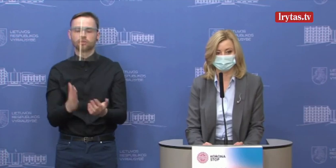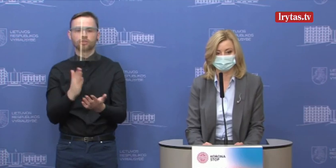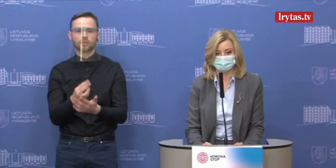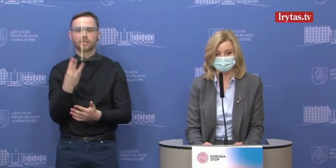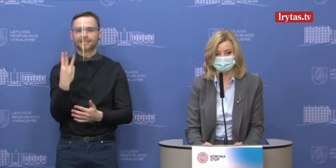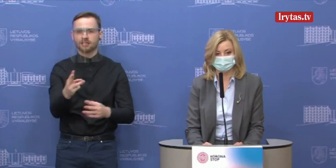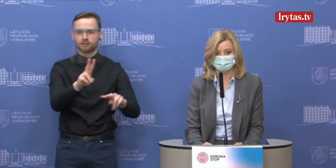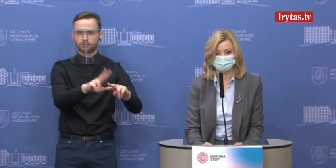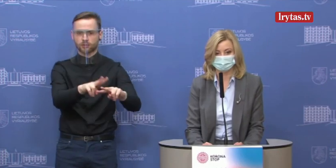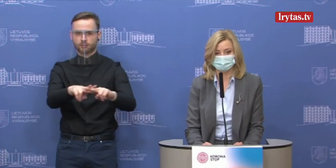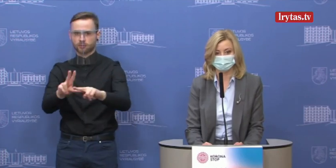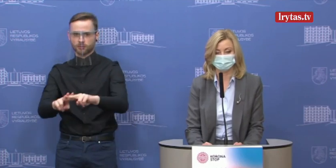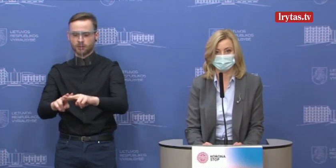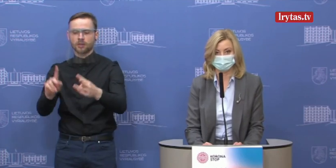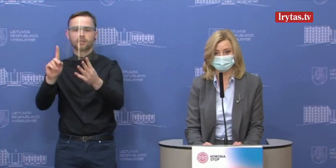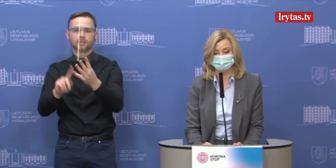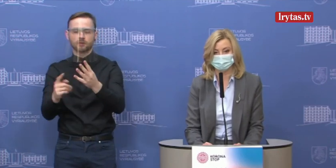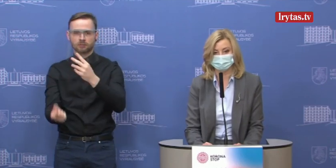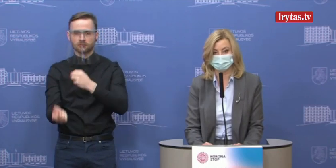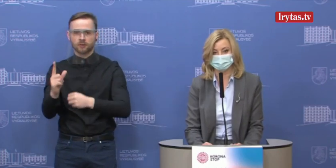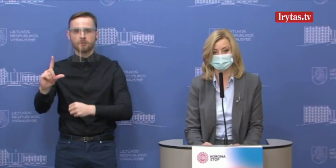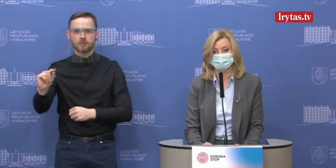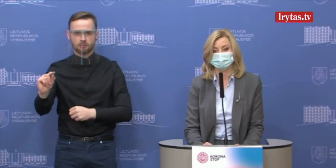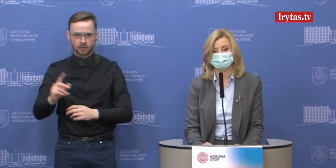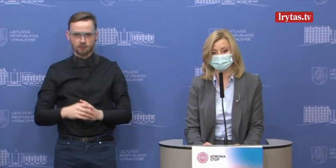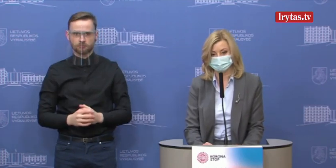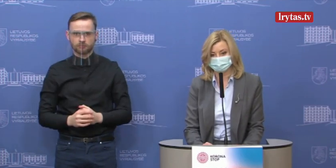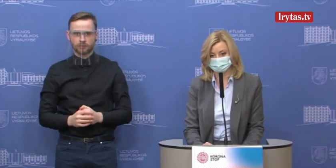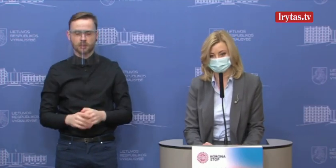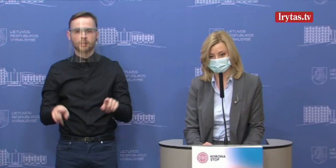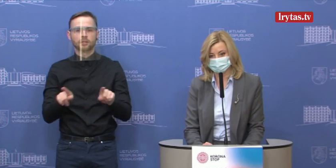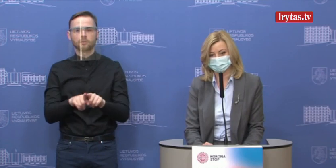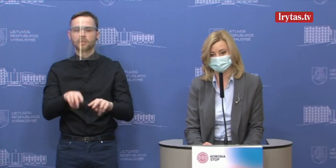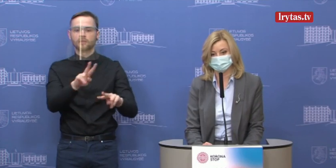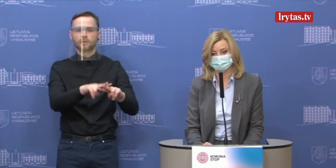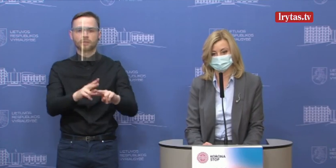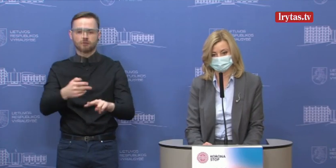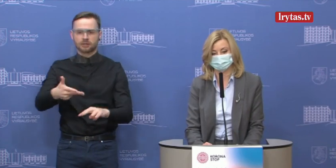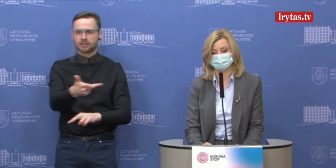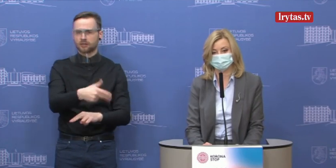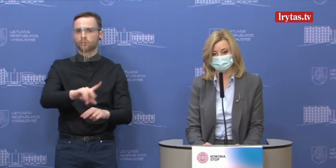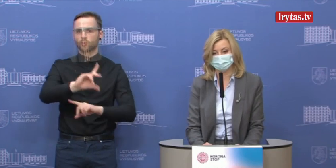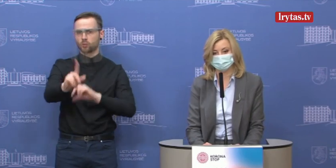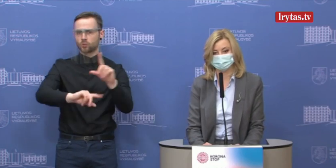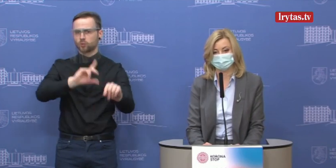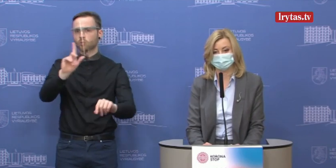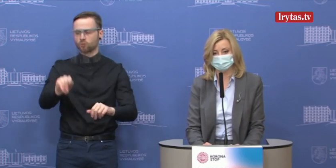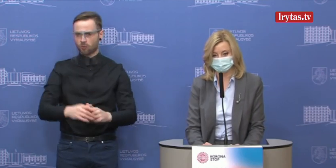punktai nuo šiandien, 4 nuo pirmadienio ir vykti galima tik per tos postus, bet